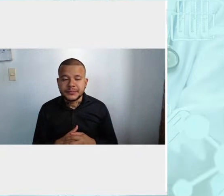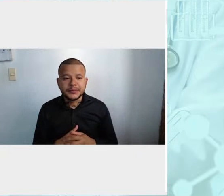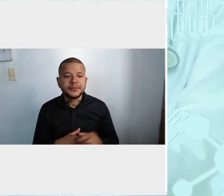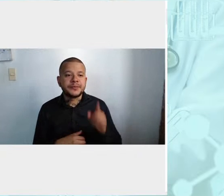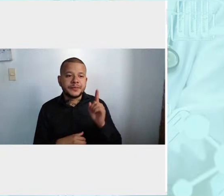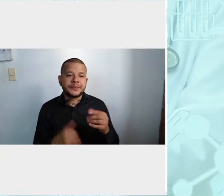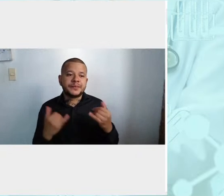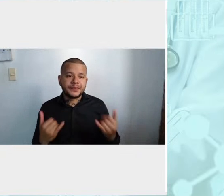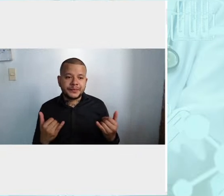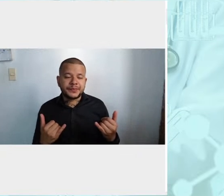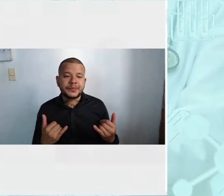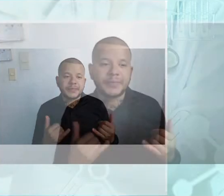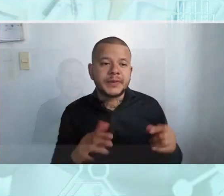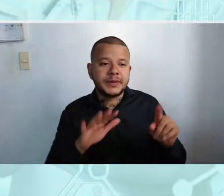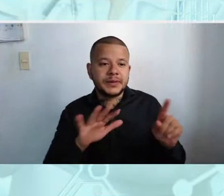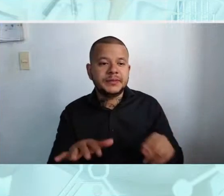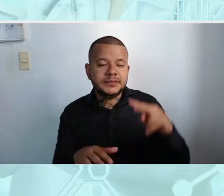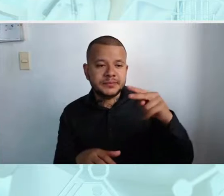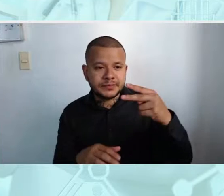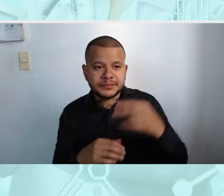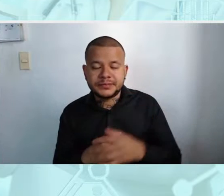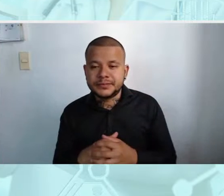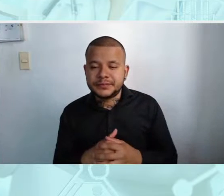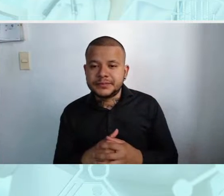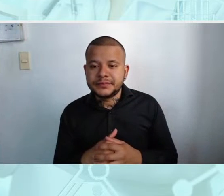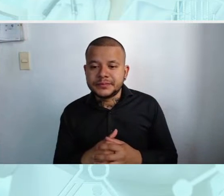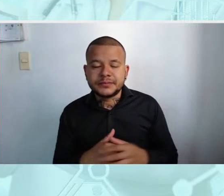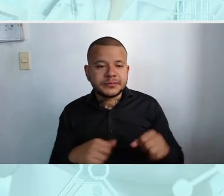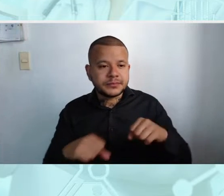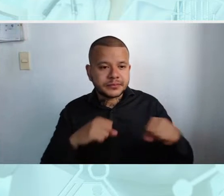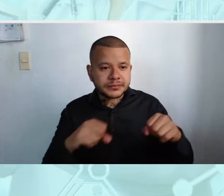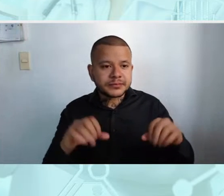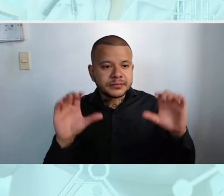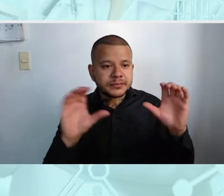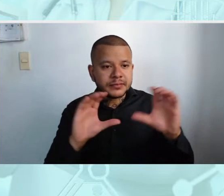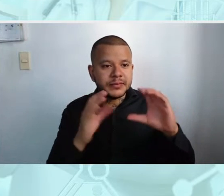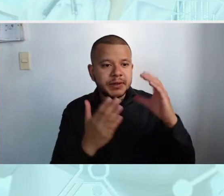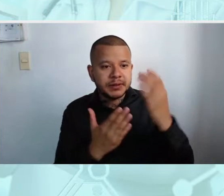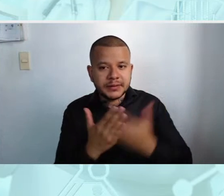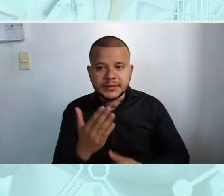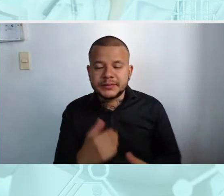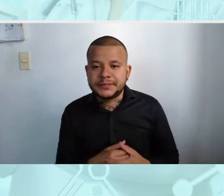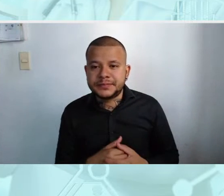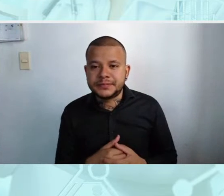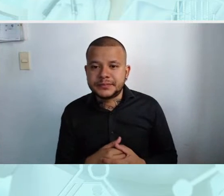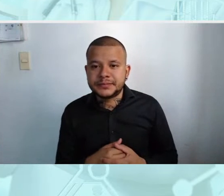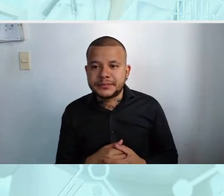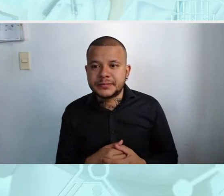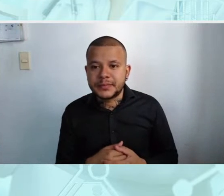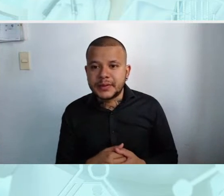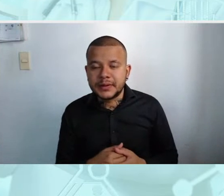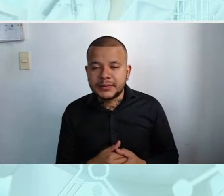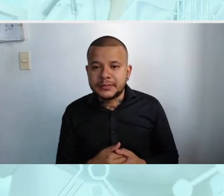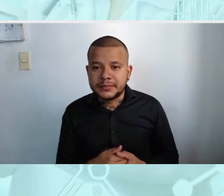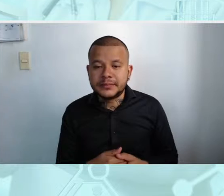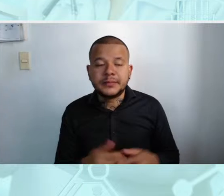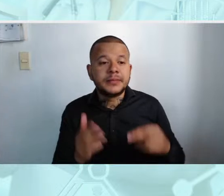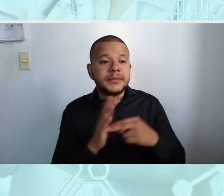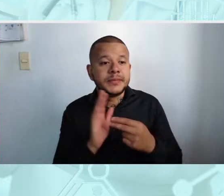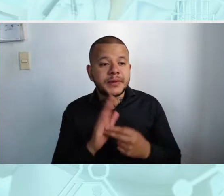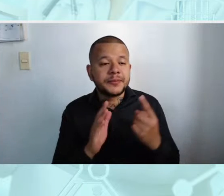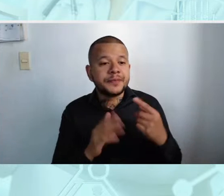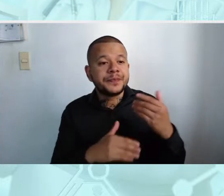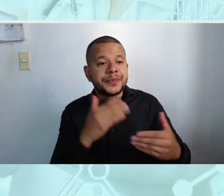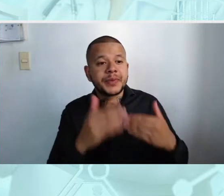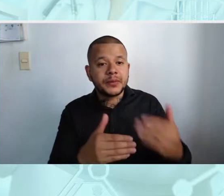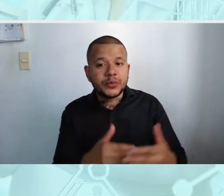semestre dando paso a la realización de esas certificaciones, es decir, se ha materializado este proceso